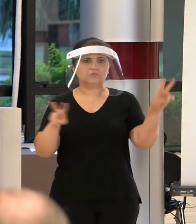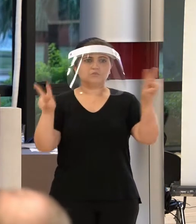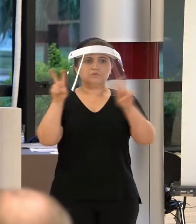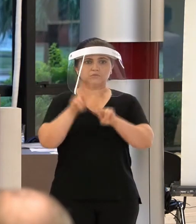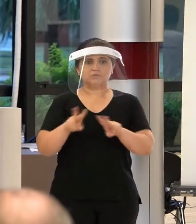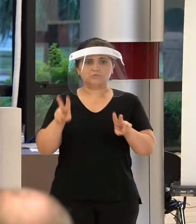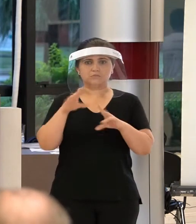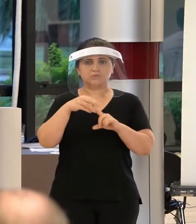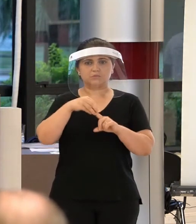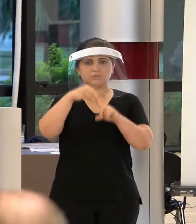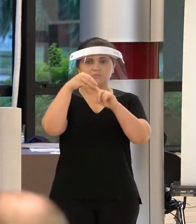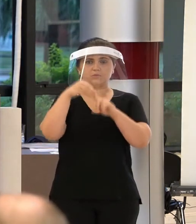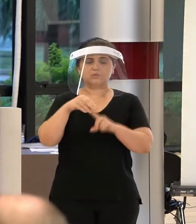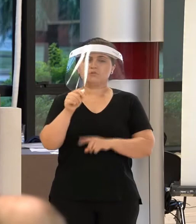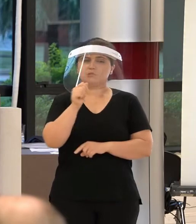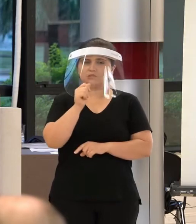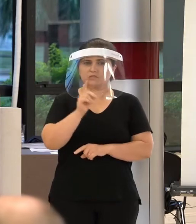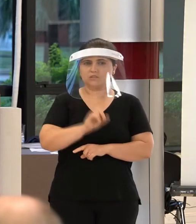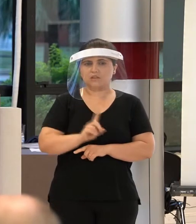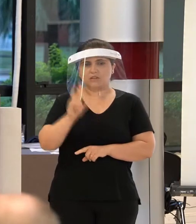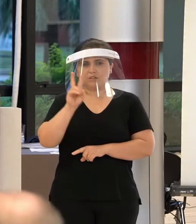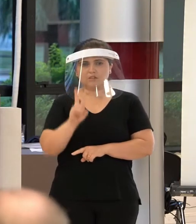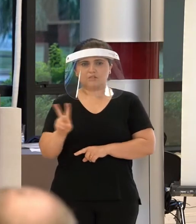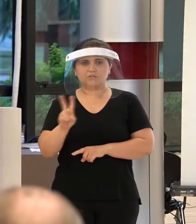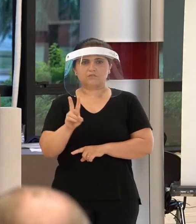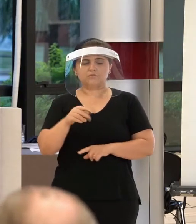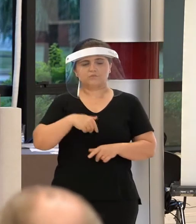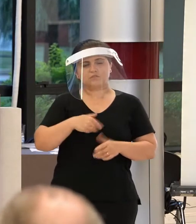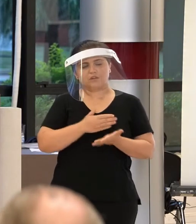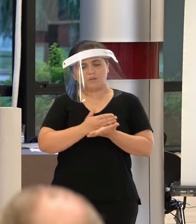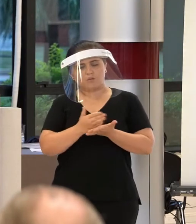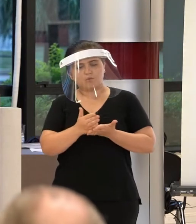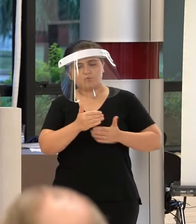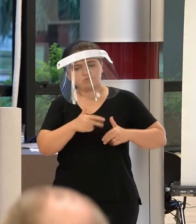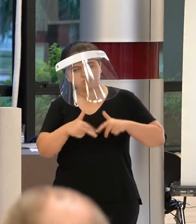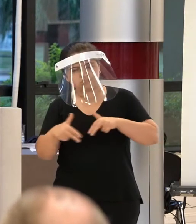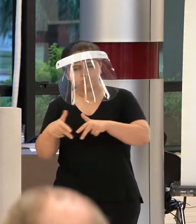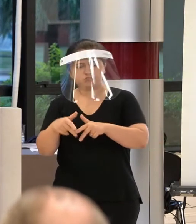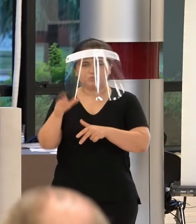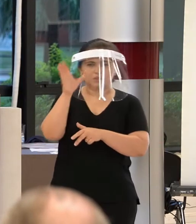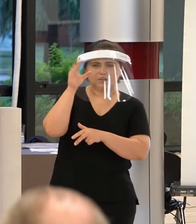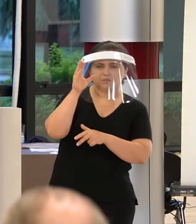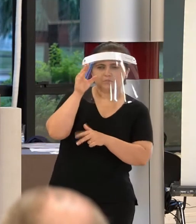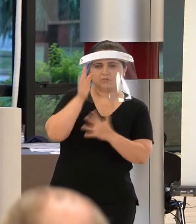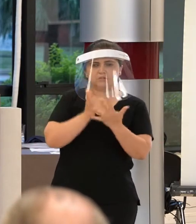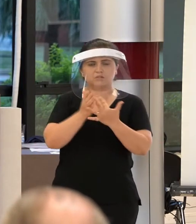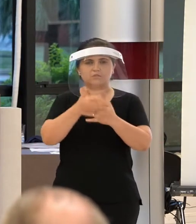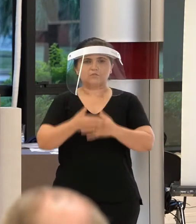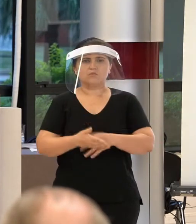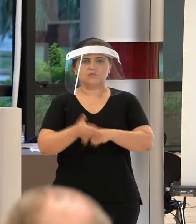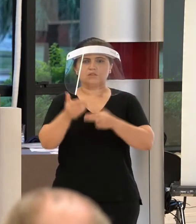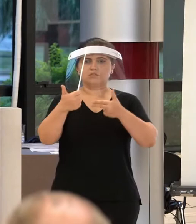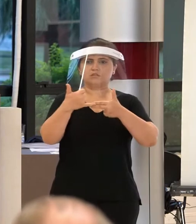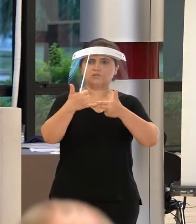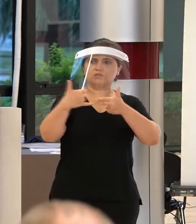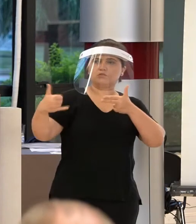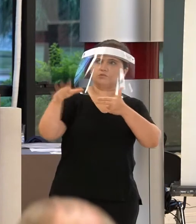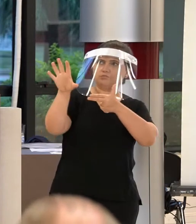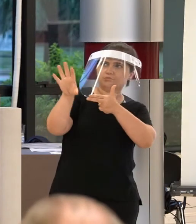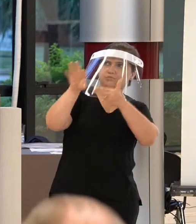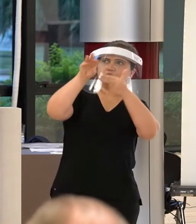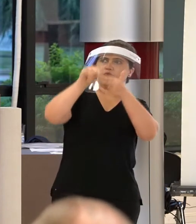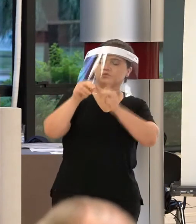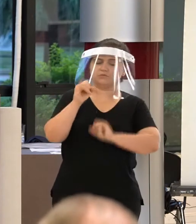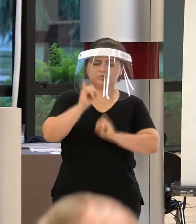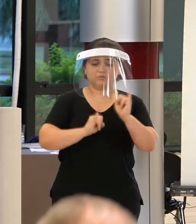né, principalmente para quem ainda está caminhando na inspeção através de termografia industrial,